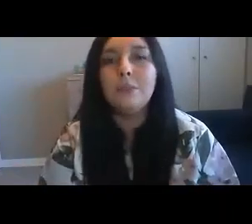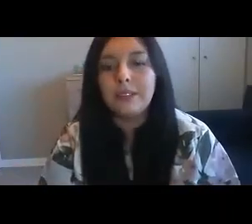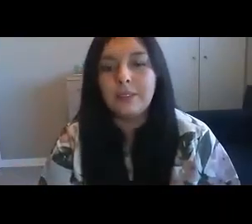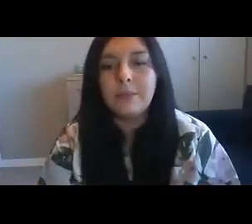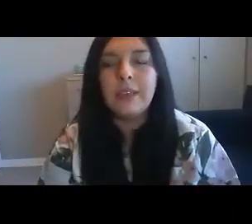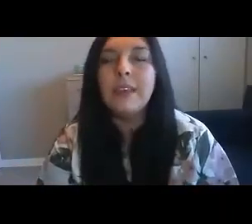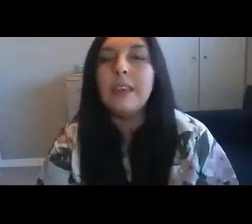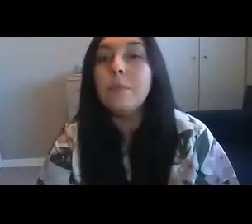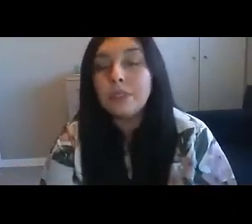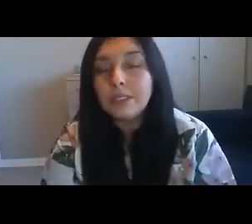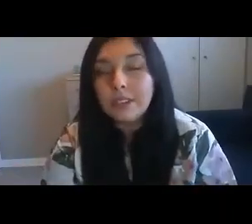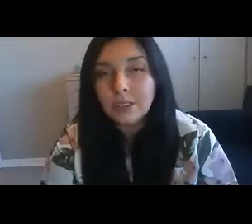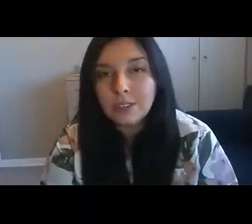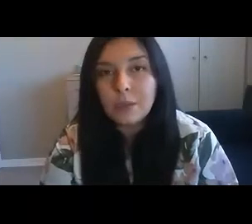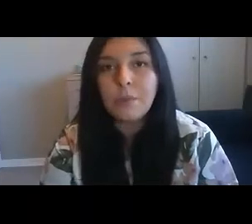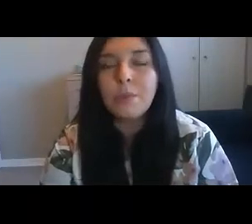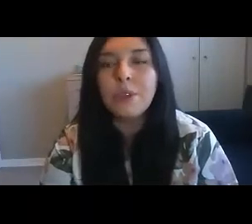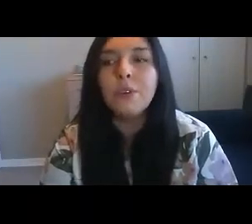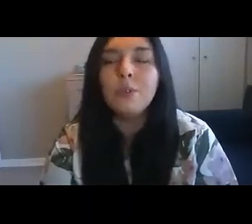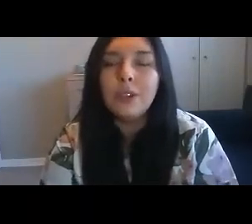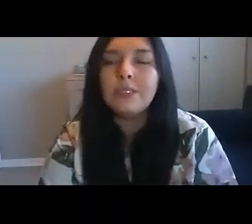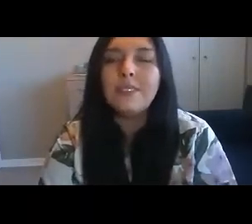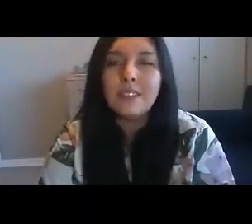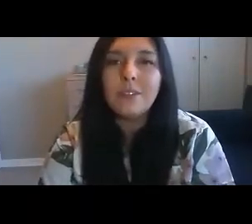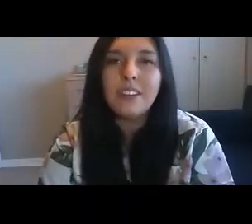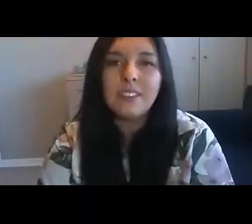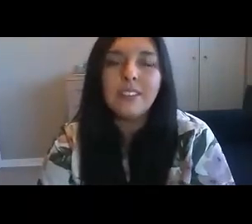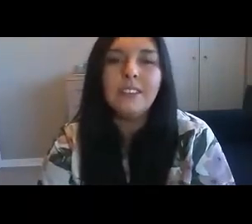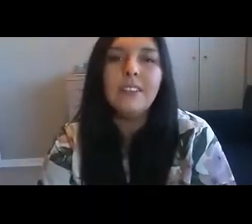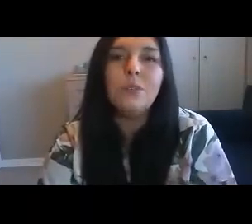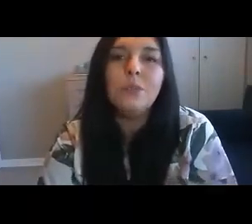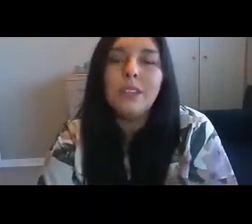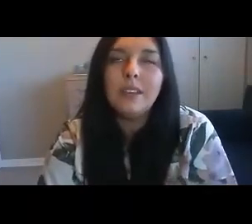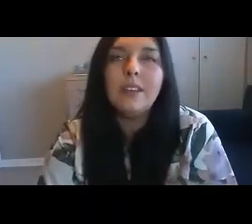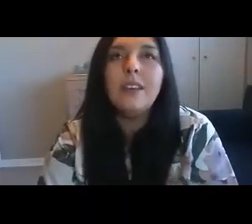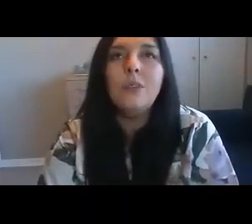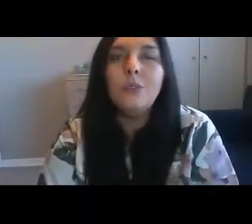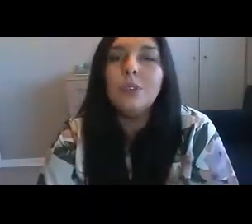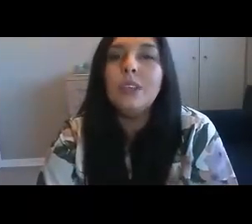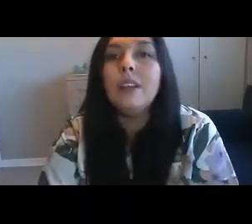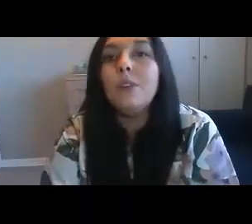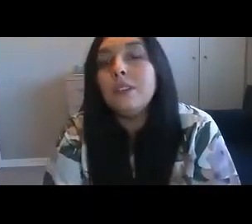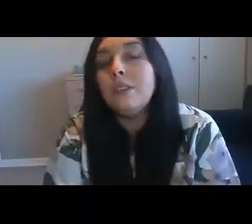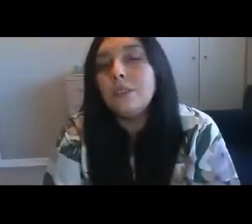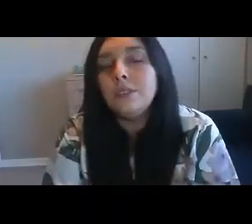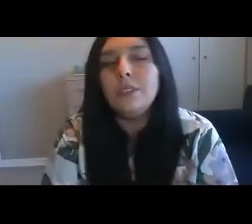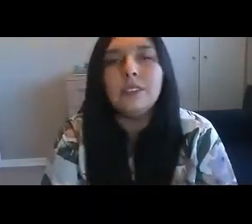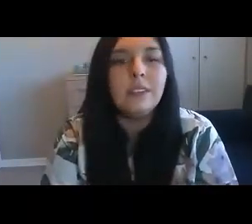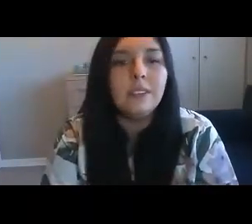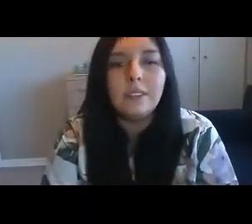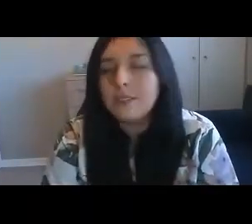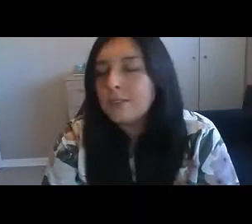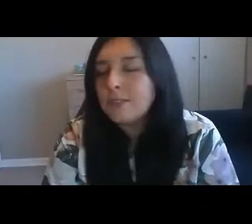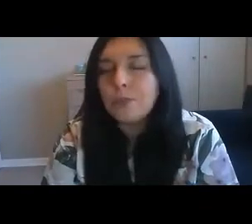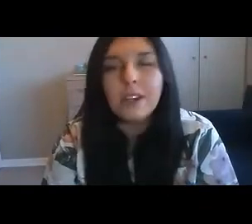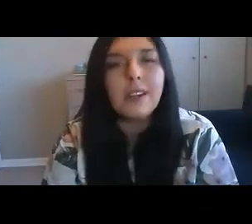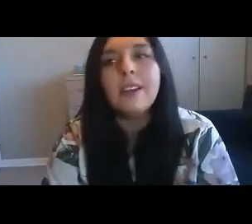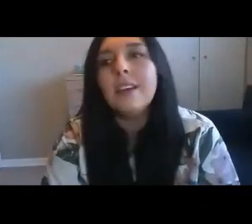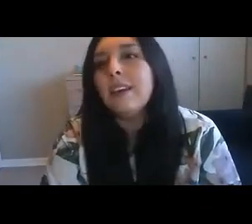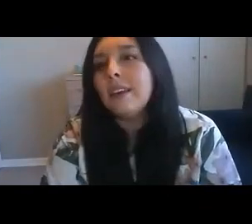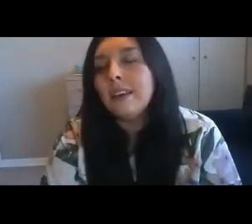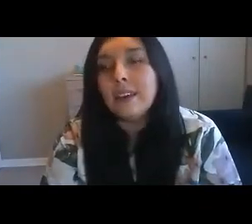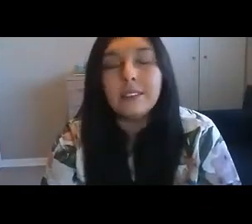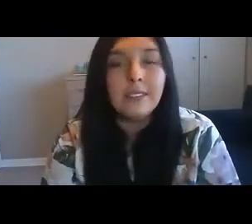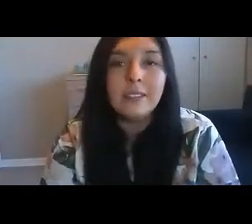anteriormente. Importante que lo sepan porque uno nunca sabe, como les decía, si algún día uno tiene alguna situación, accidente cerebrovascular,